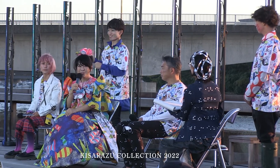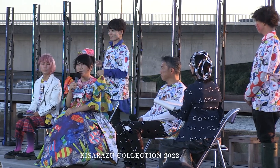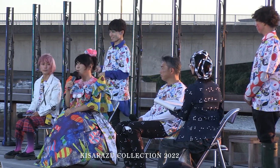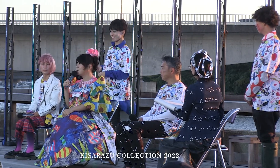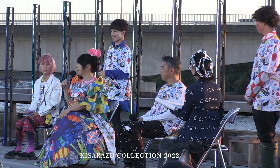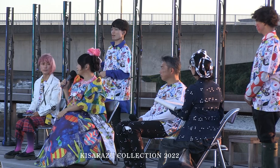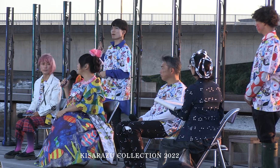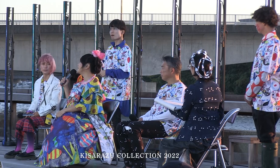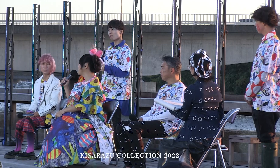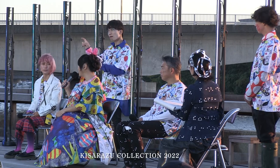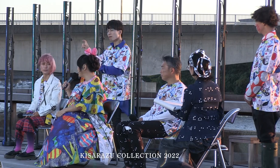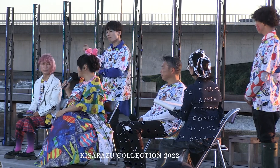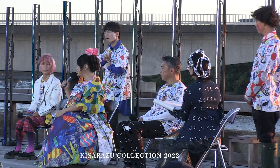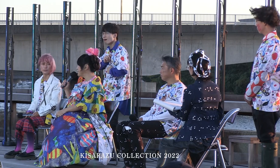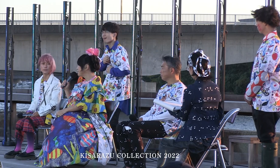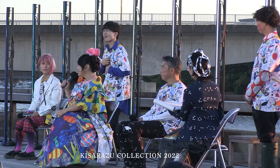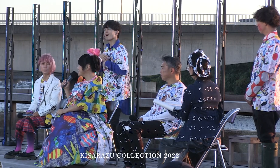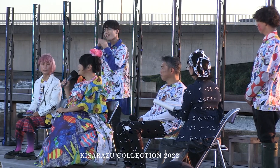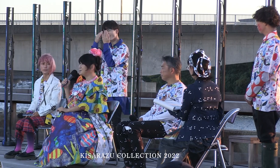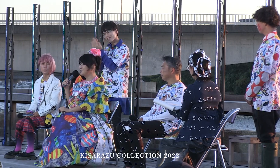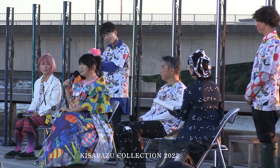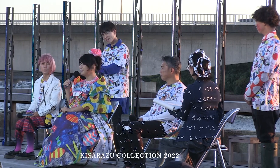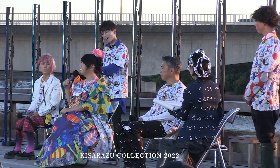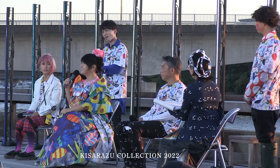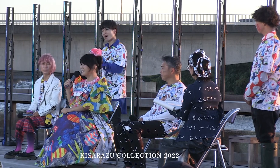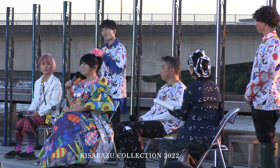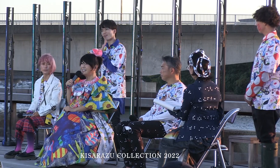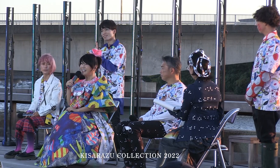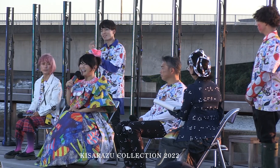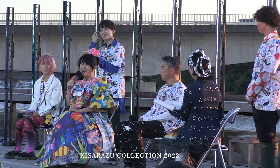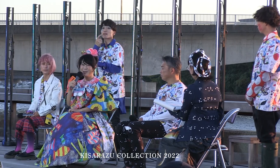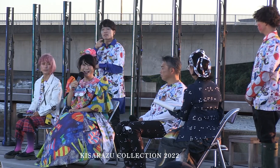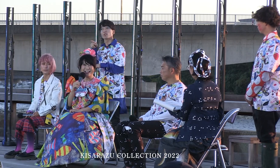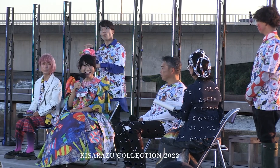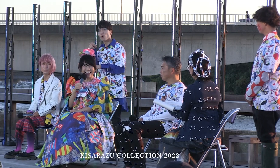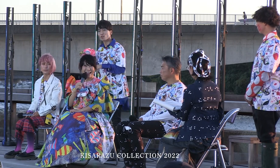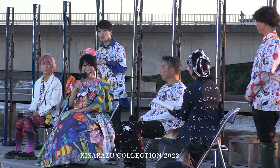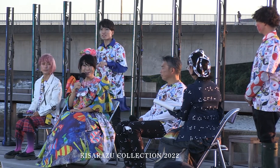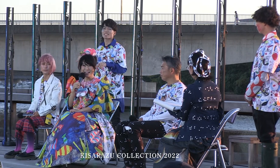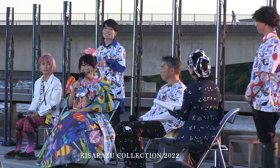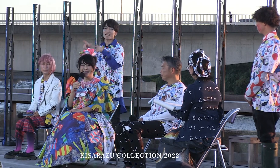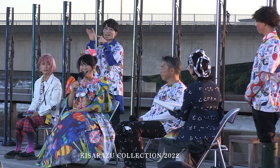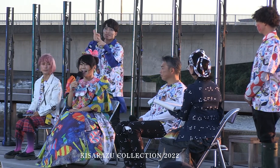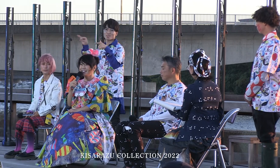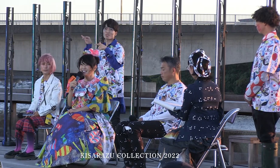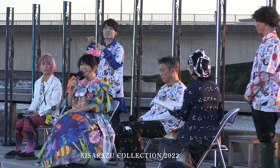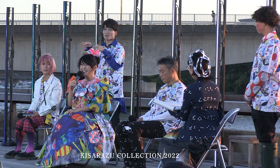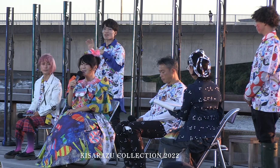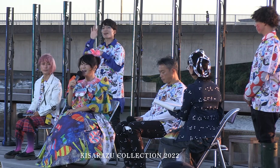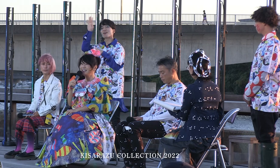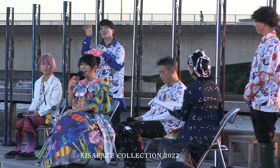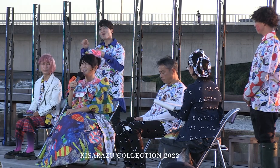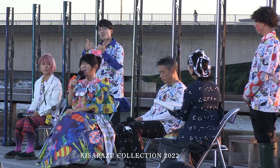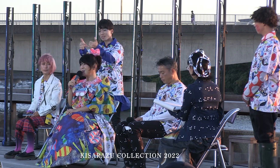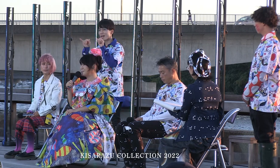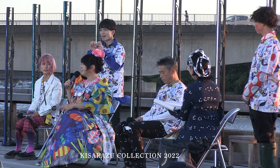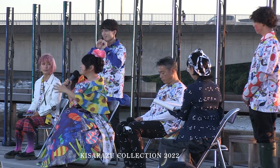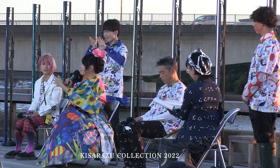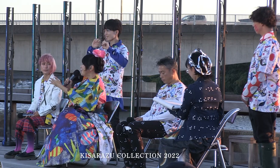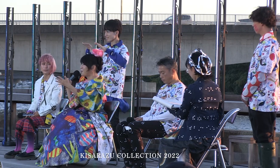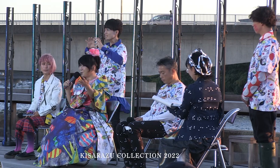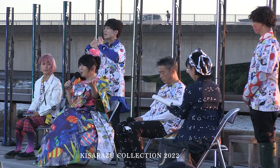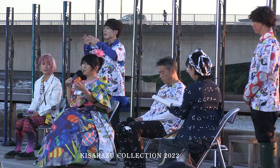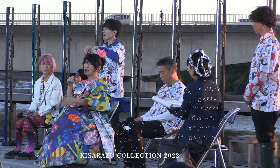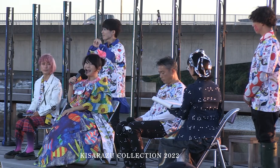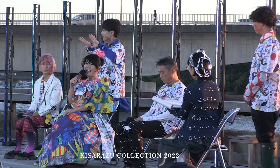ね。その言葉が全てだと思います。そういう木更津、これからねあの世界に発信してもらいたいと思います。皆